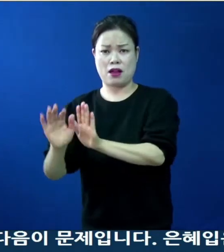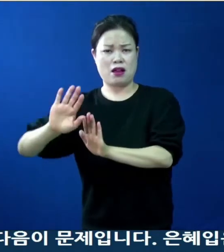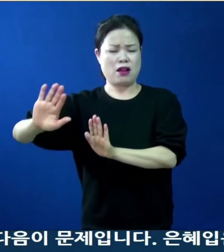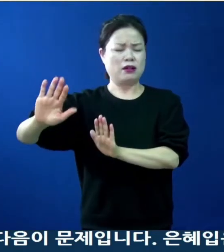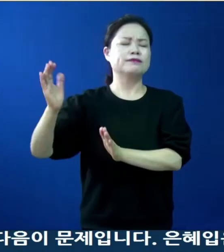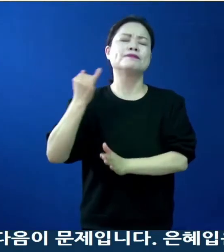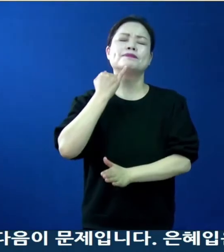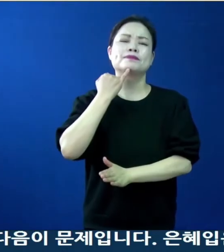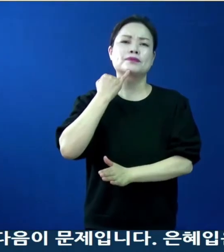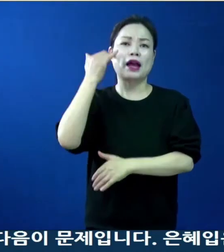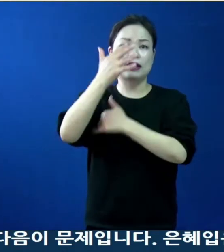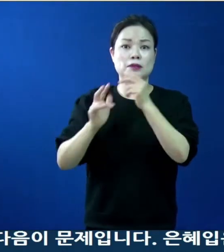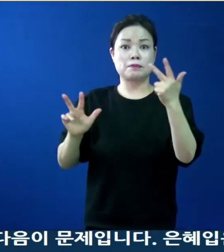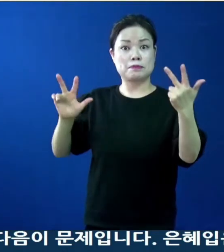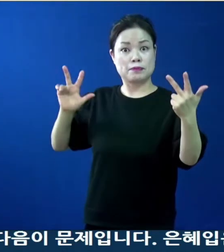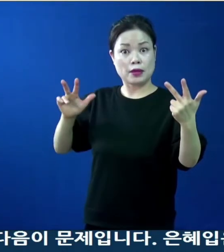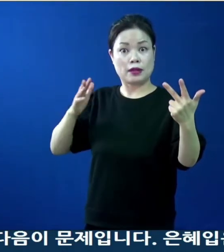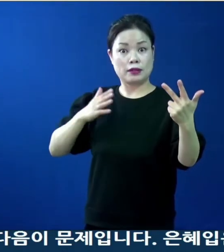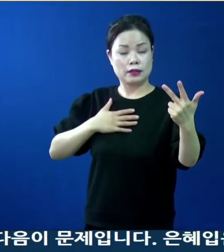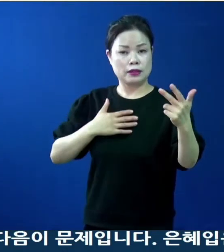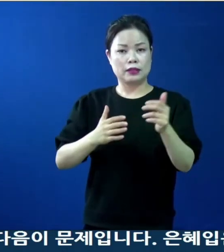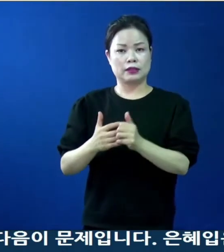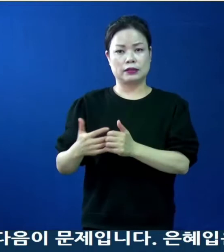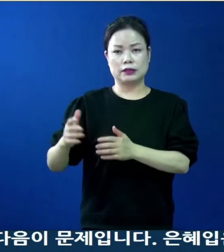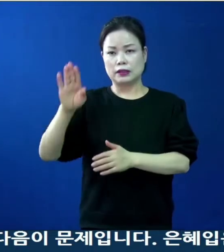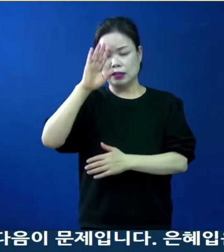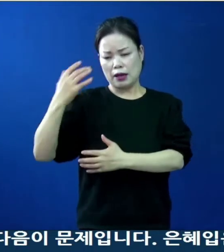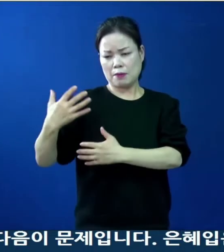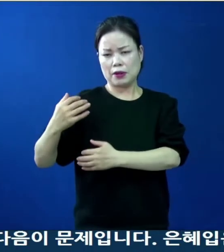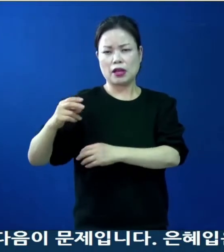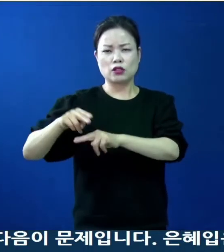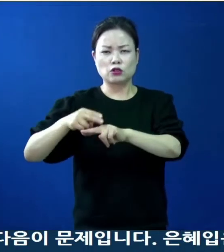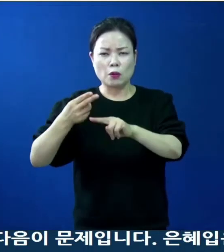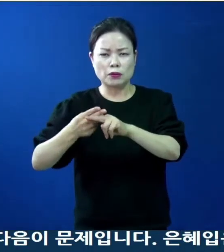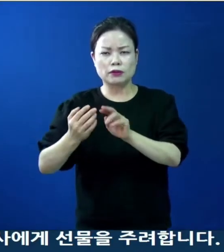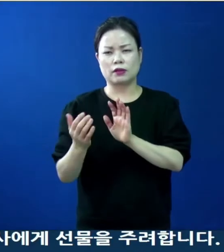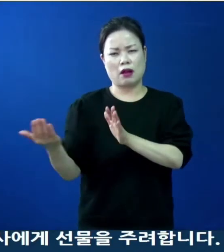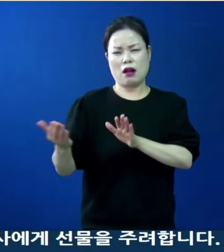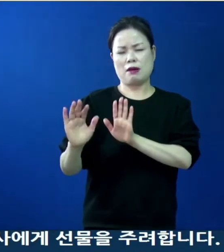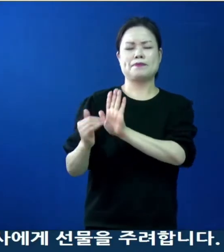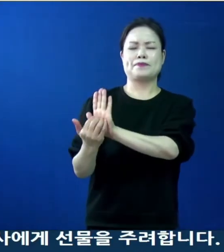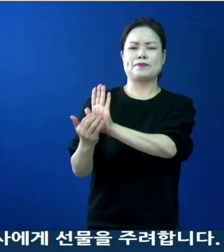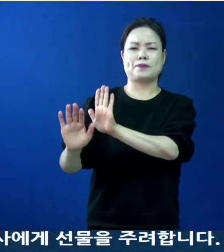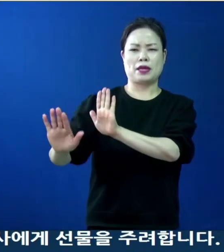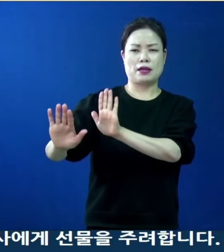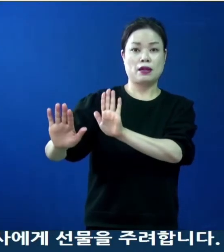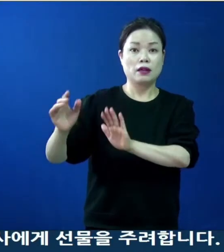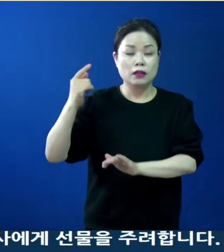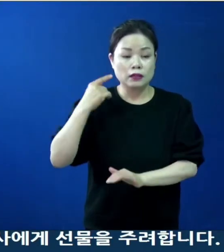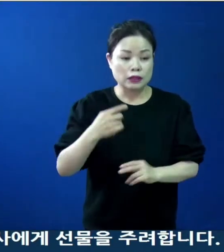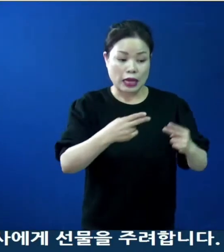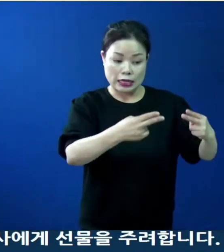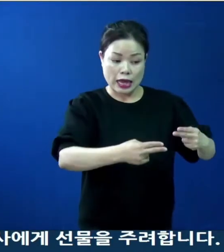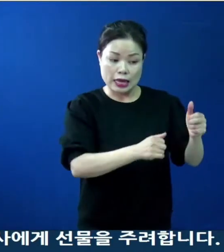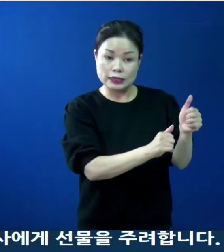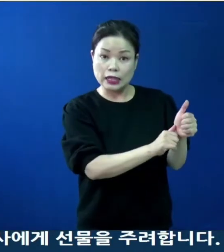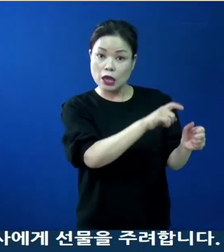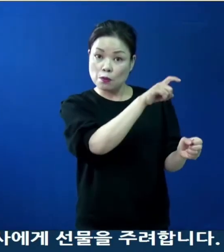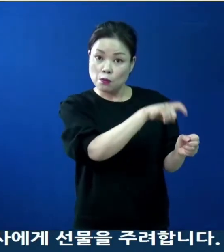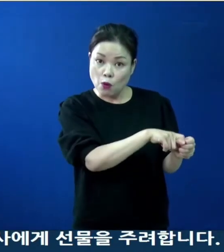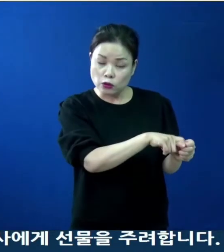하나님 앞에 맹세하며 나아만의 이 선물들을 다 거절합니다. 왜냐하면 엘리사의 그